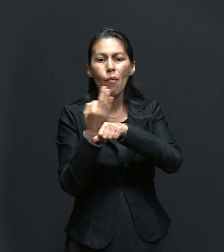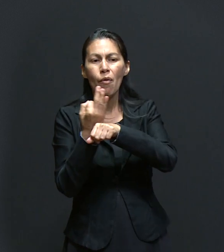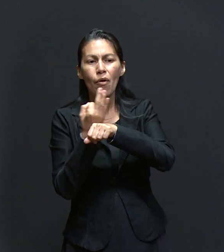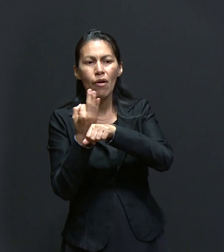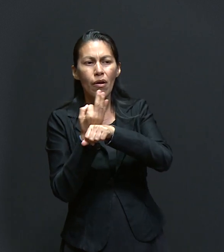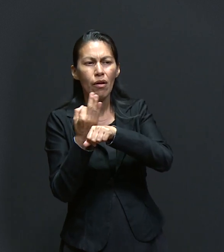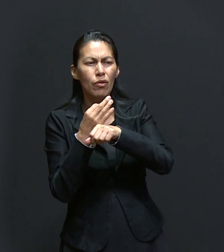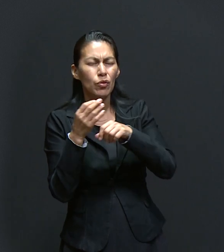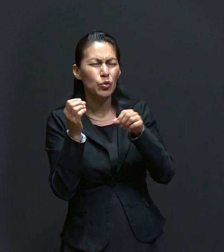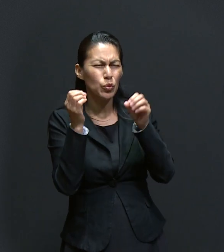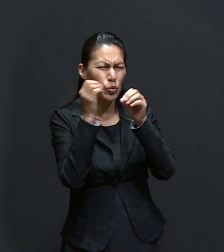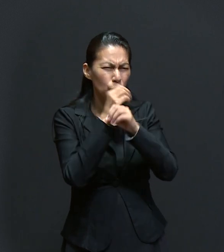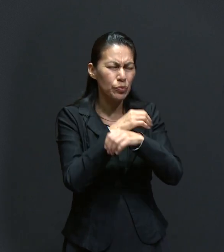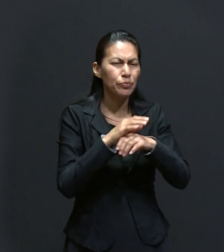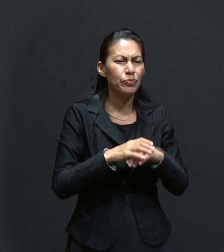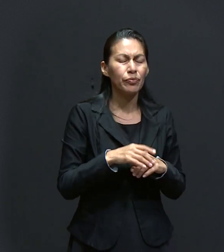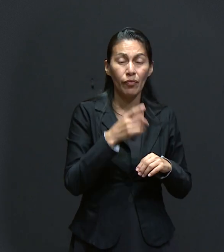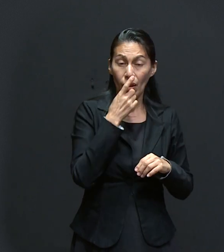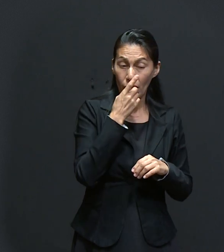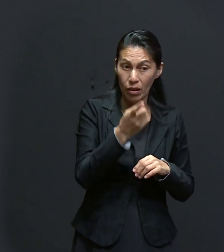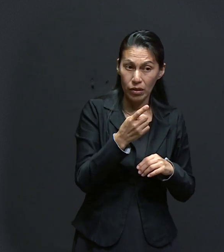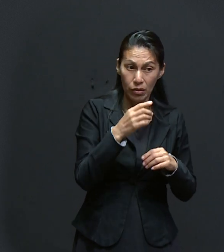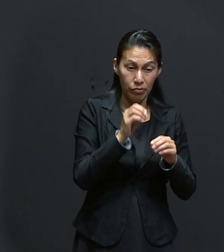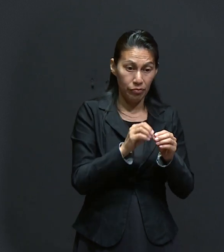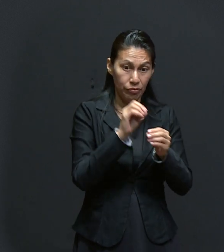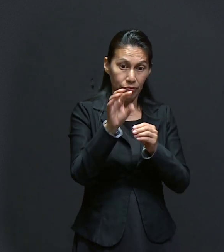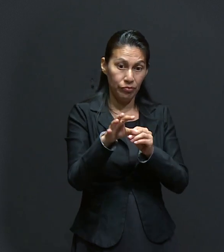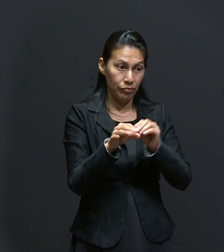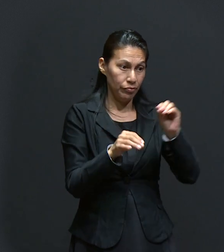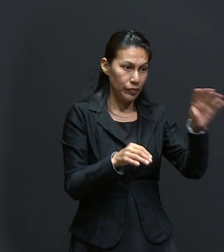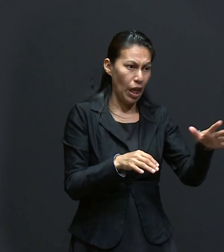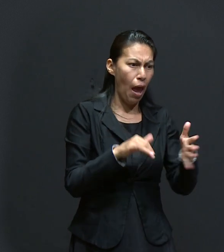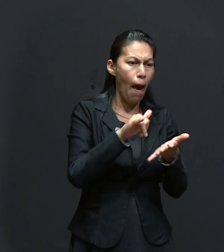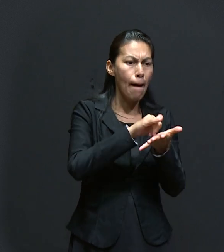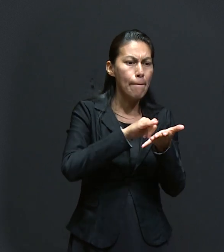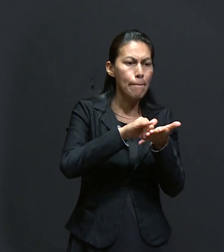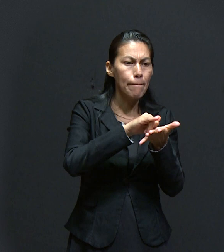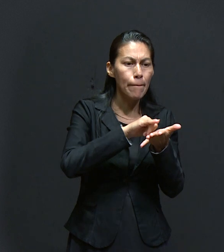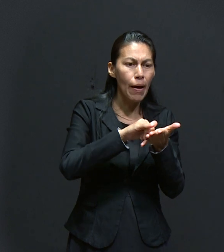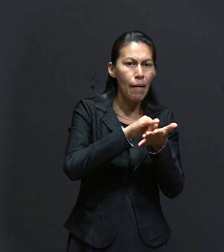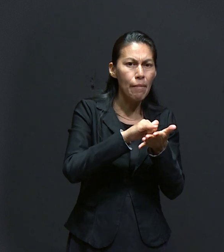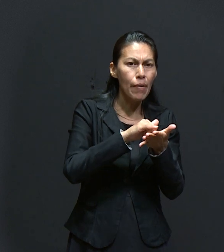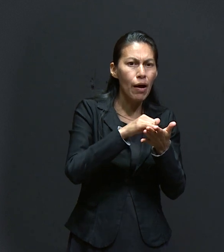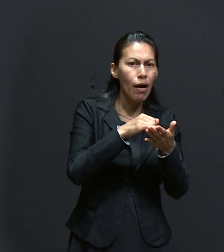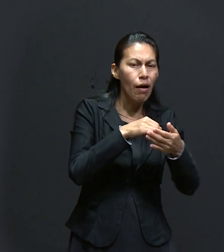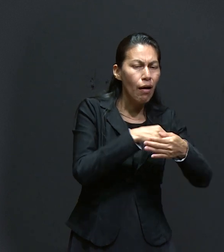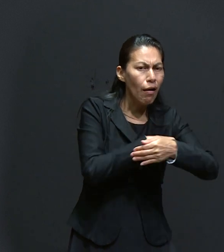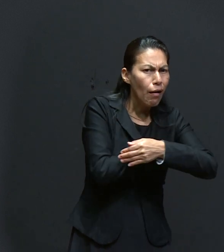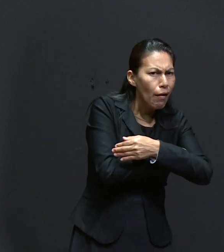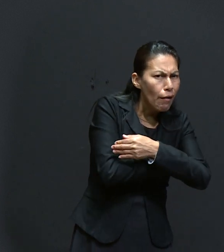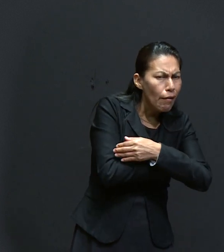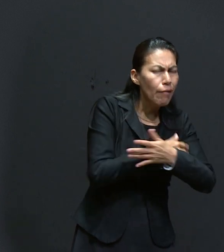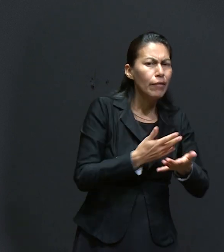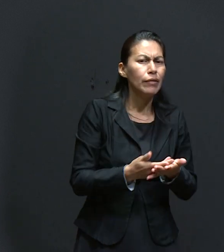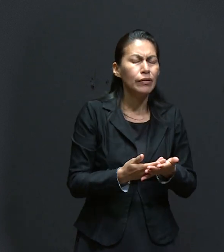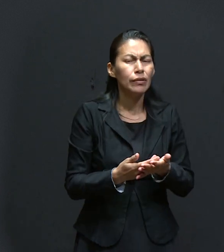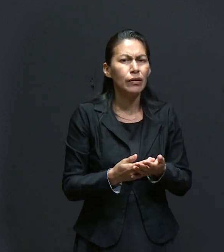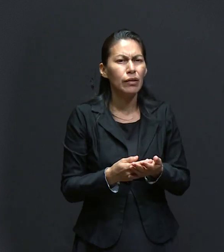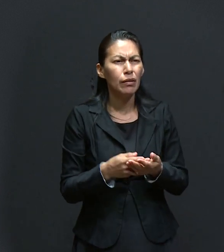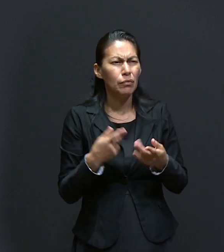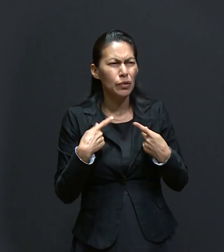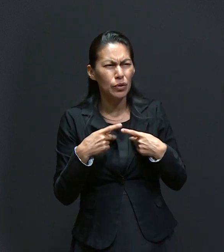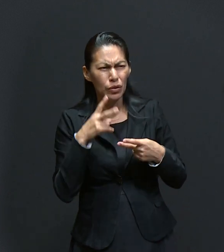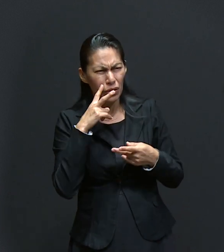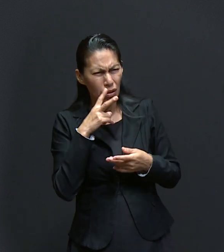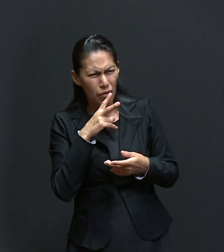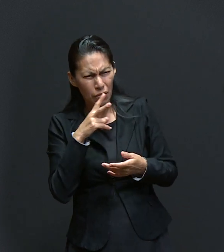se sorprendió y cuando se abrieron y ahí estaba el mapa y el mapa de smapa de refugio el mapa del refugio